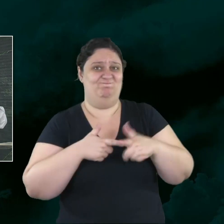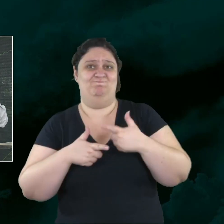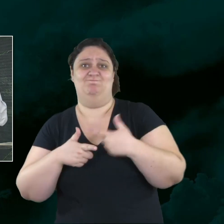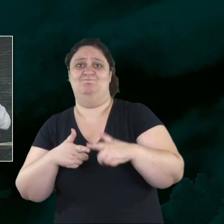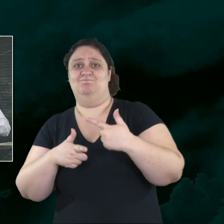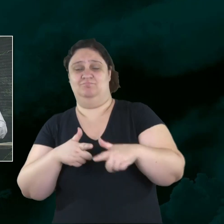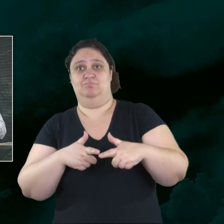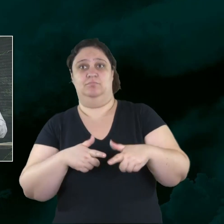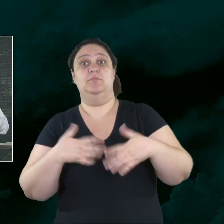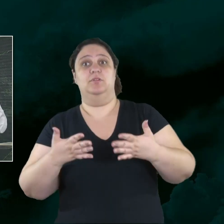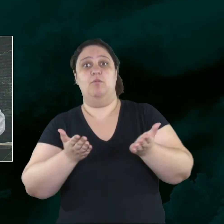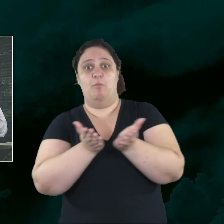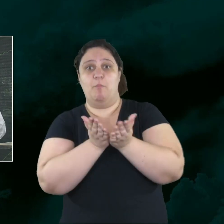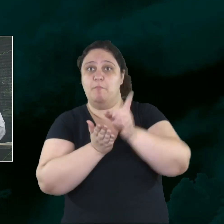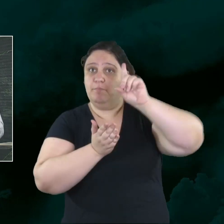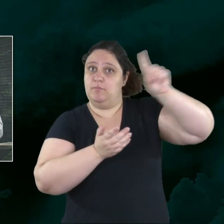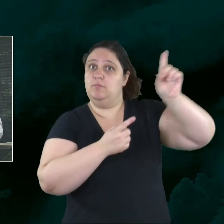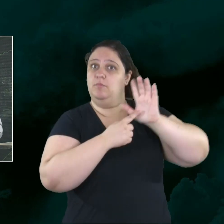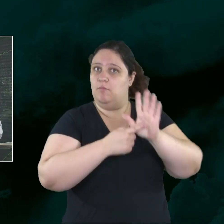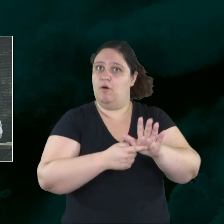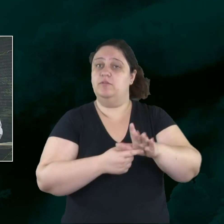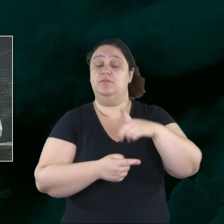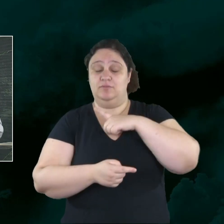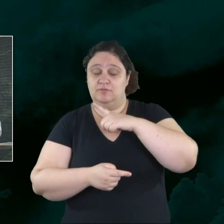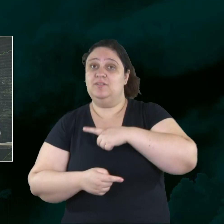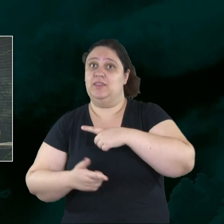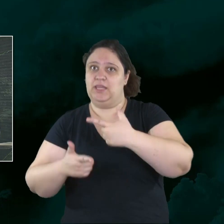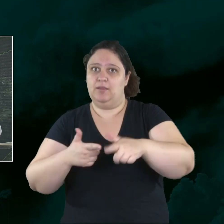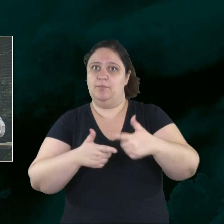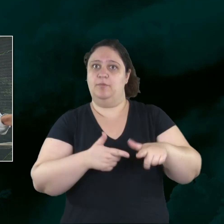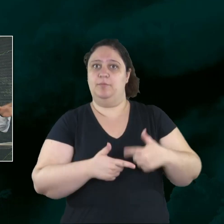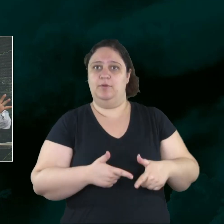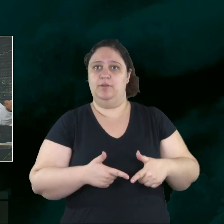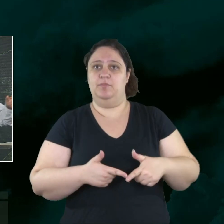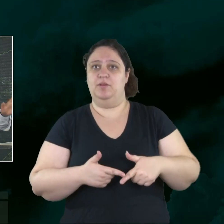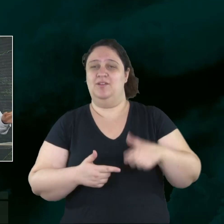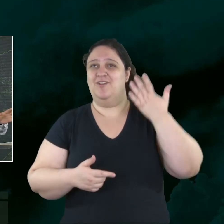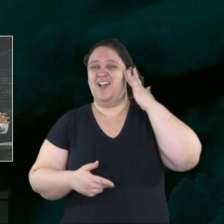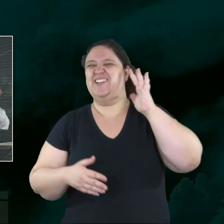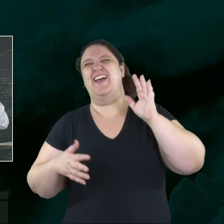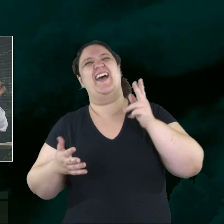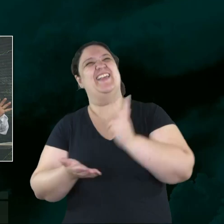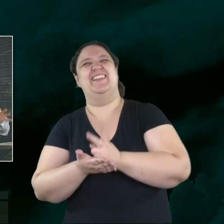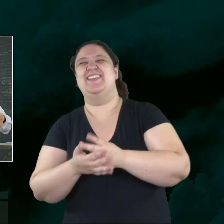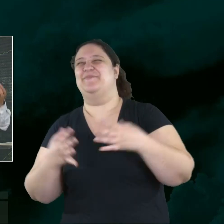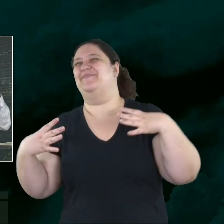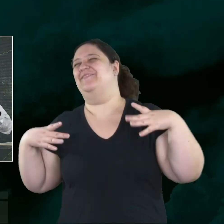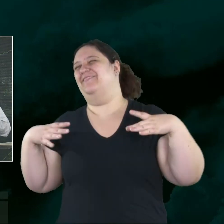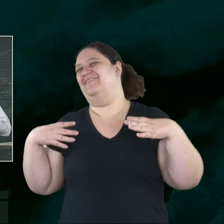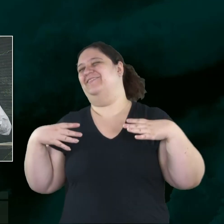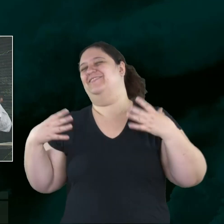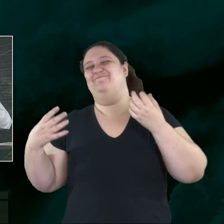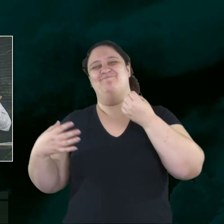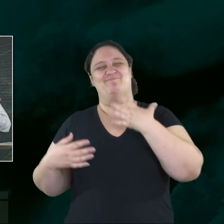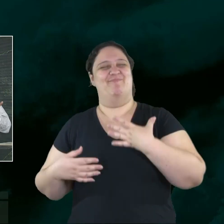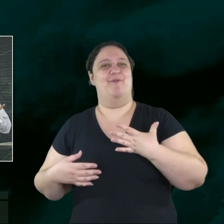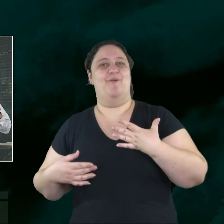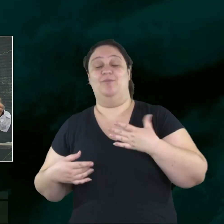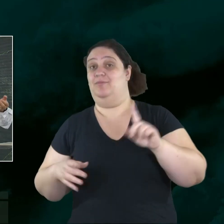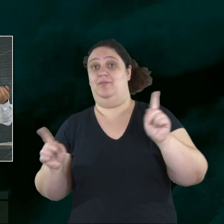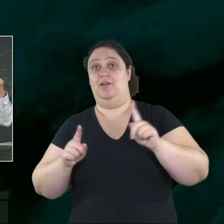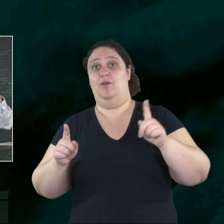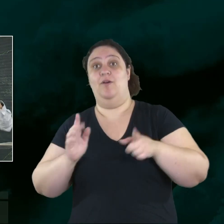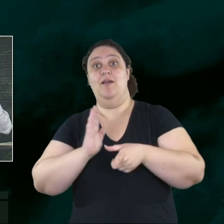Bíblia prediz que virão tempos difíceis. Não pensa que nós vamos viver sempre assim, não. Daqui a pouco, antes da vinda do Senhor, os tempos